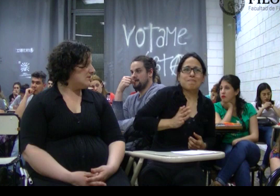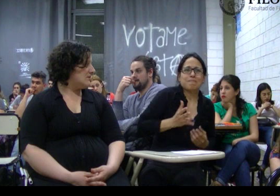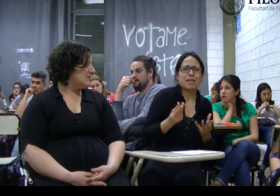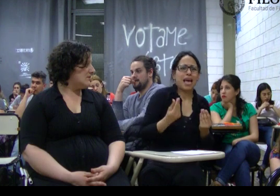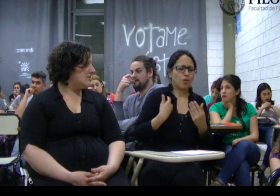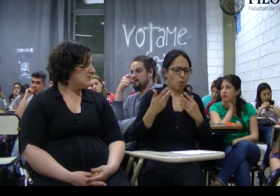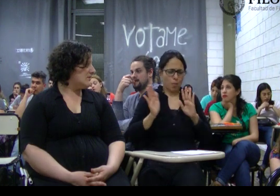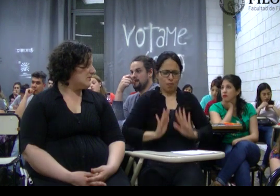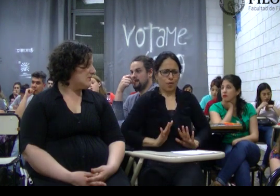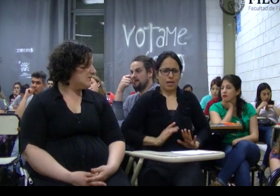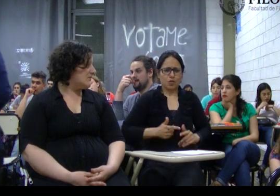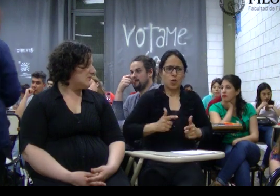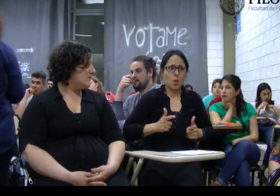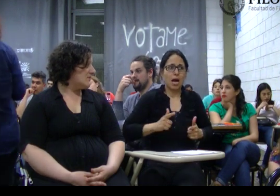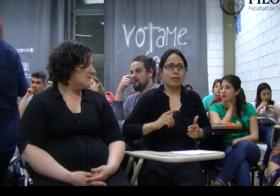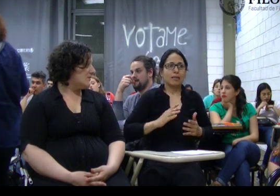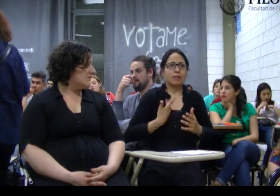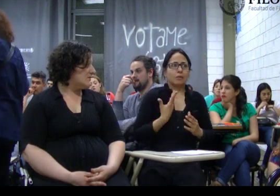y bueno,